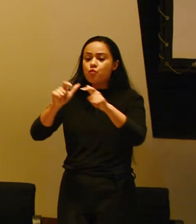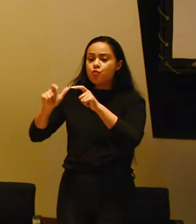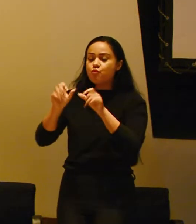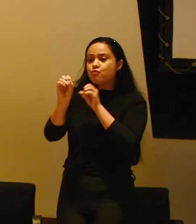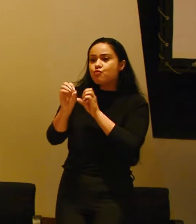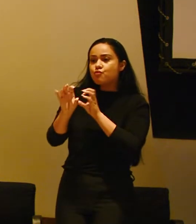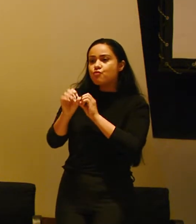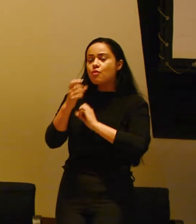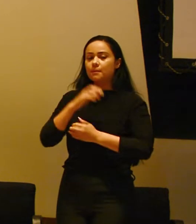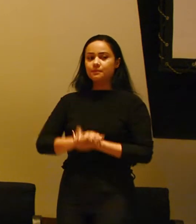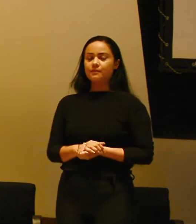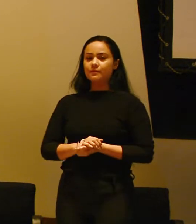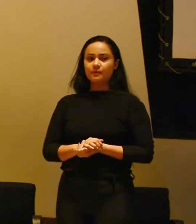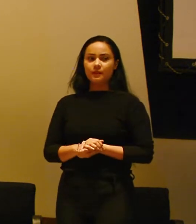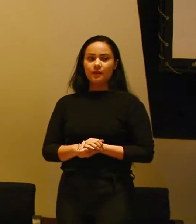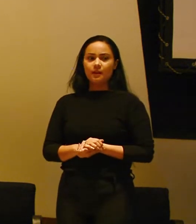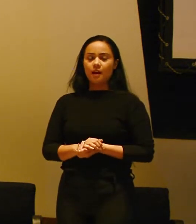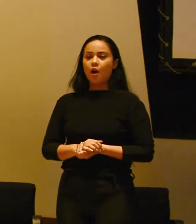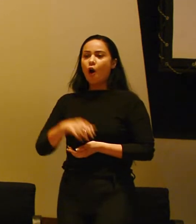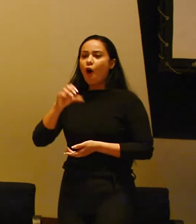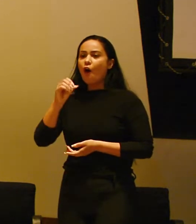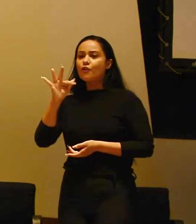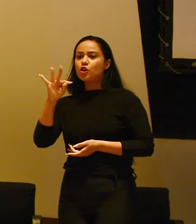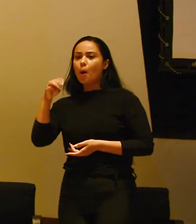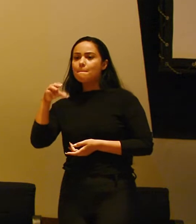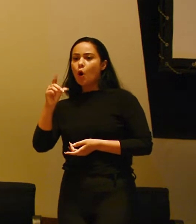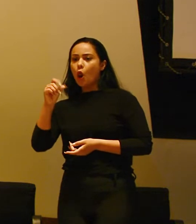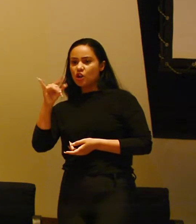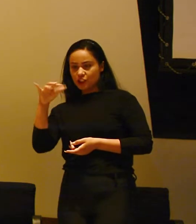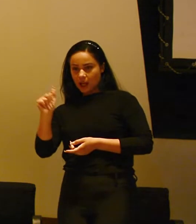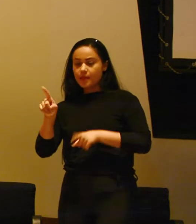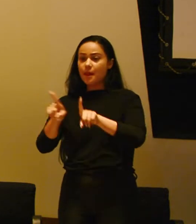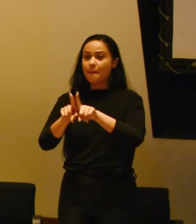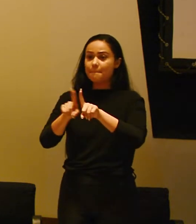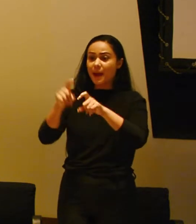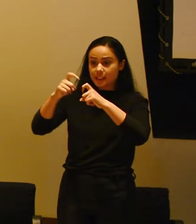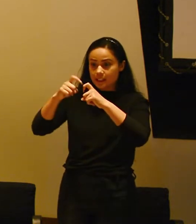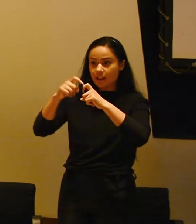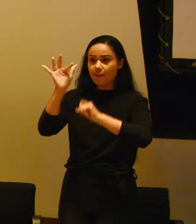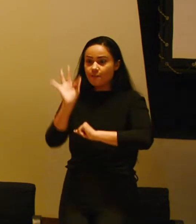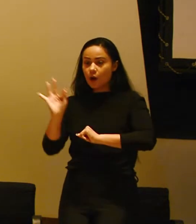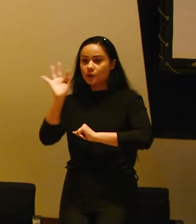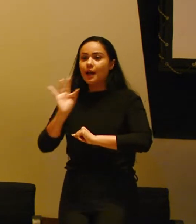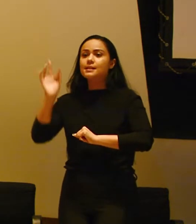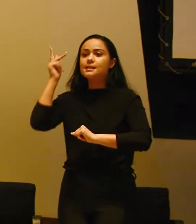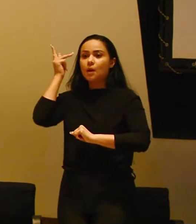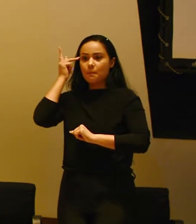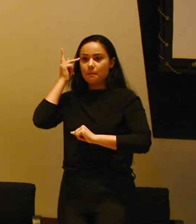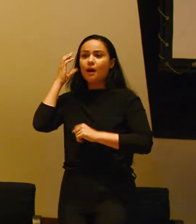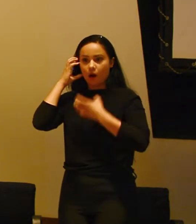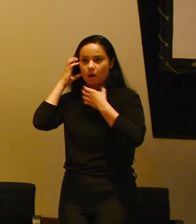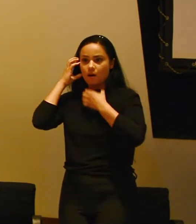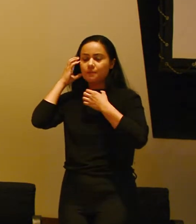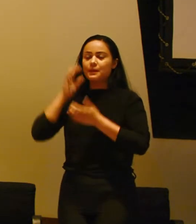de Oftalmologia e Otorrinolaringologia da Faculdade de Medicina da Universidade de São Paulo e